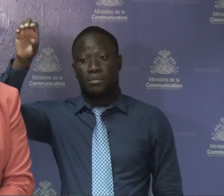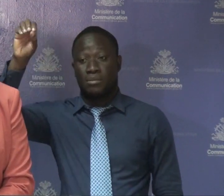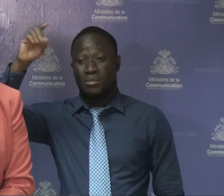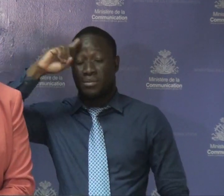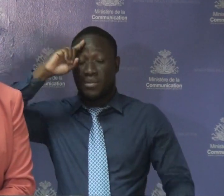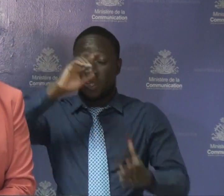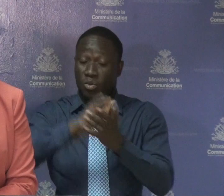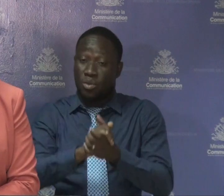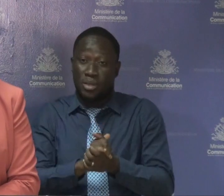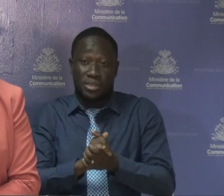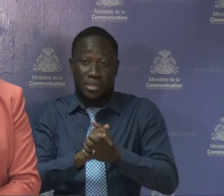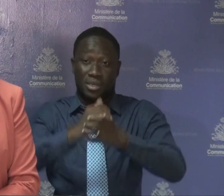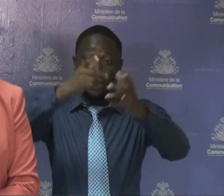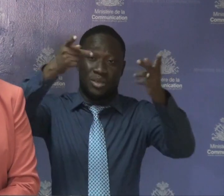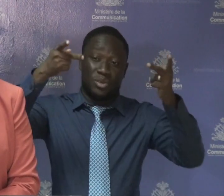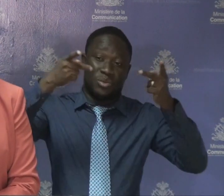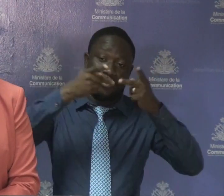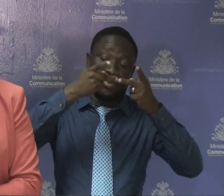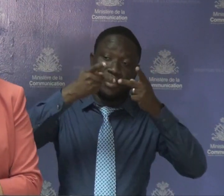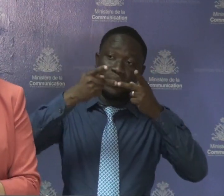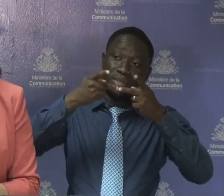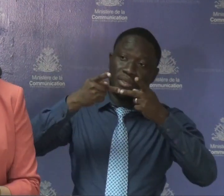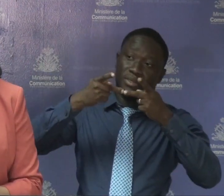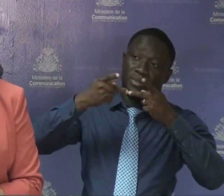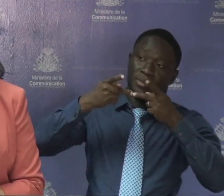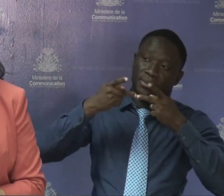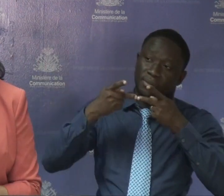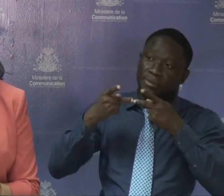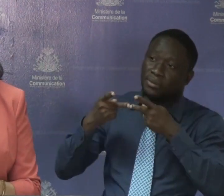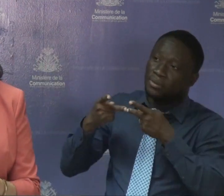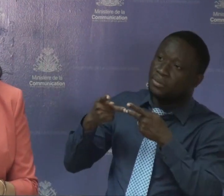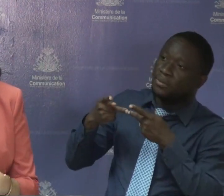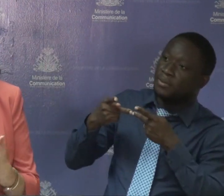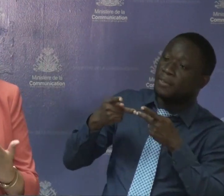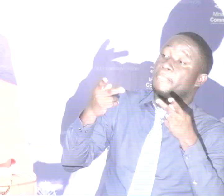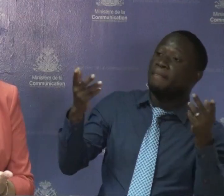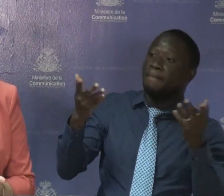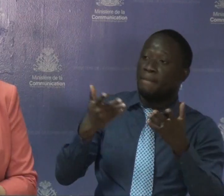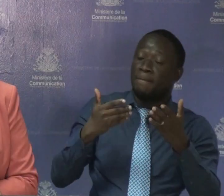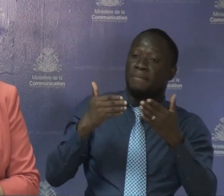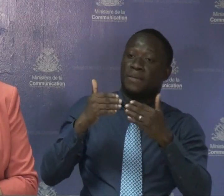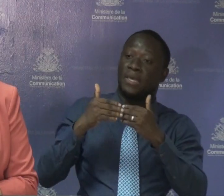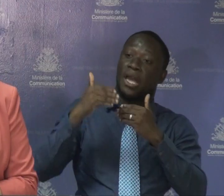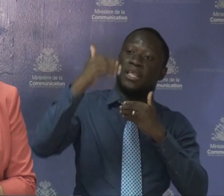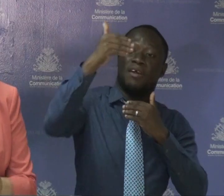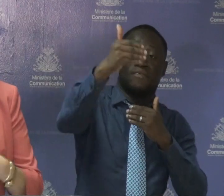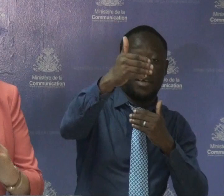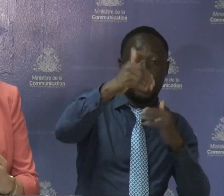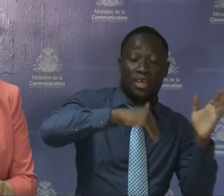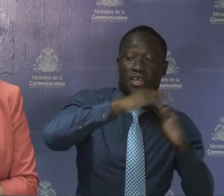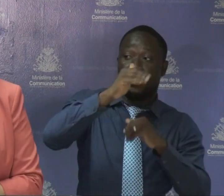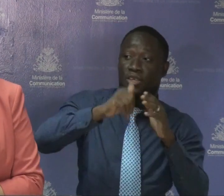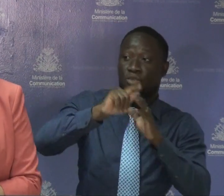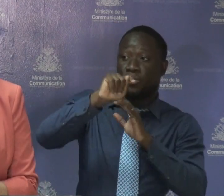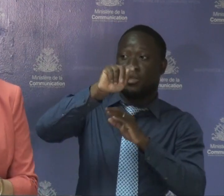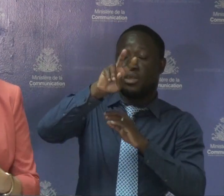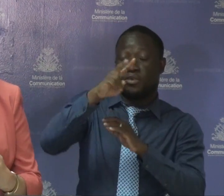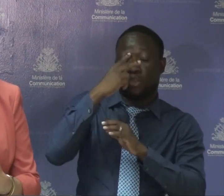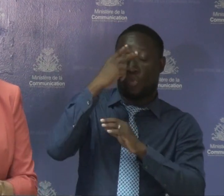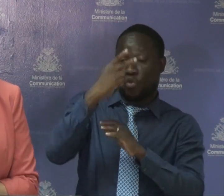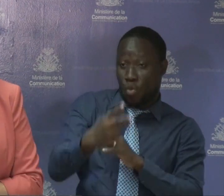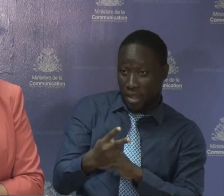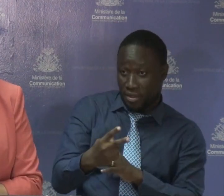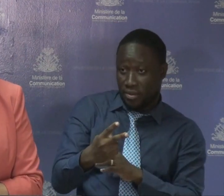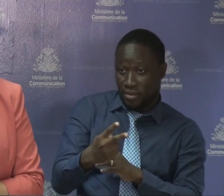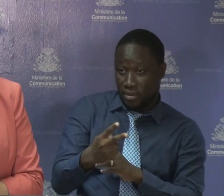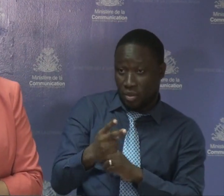un site que nous gagnons qui normalement c'est lui-même qui en avant d'ailleurs dans toute télévision dans tout côté nous et c'est citadelle